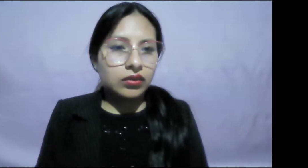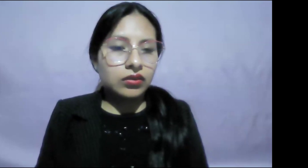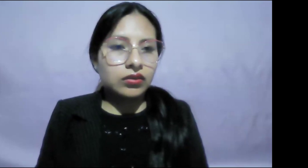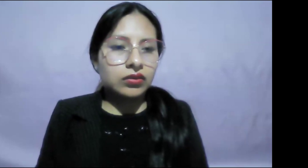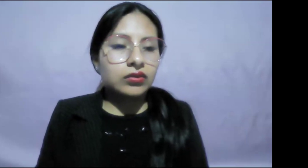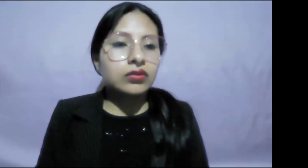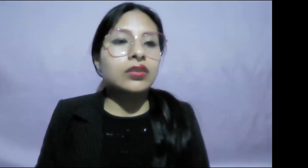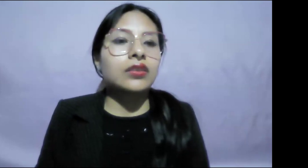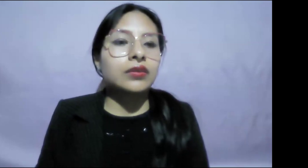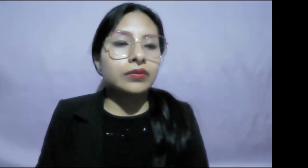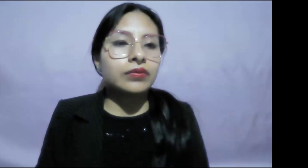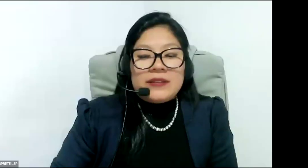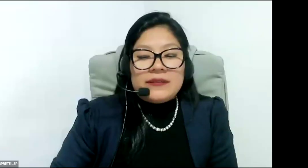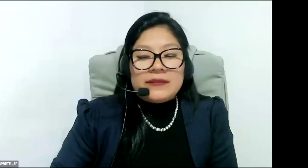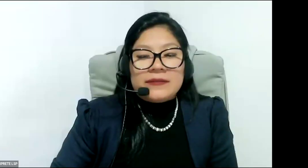portal